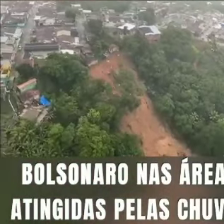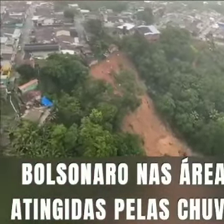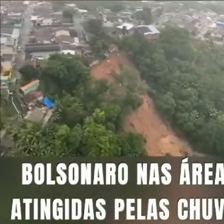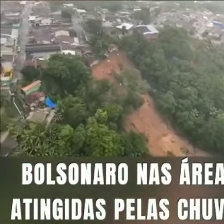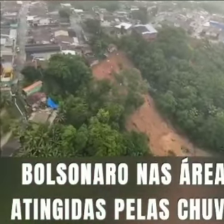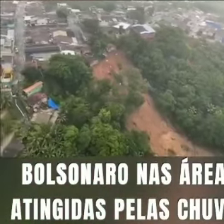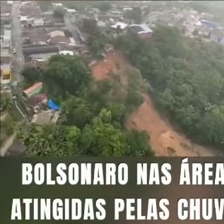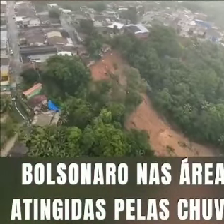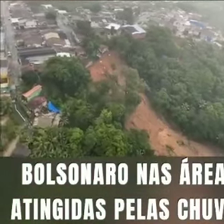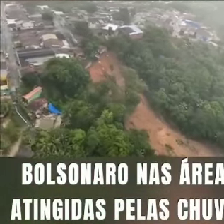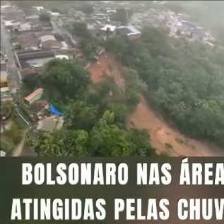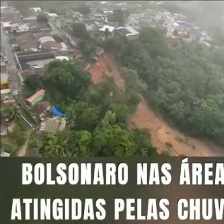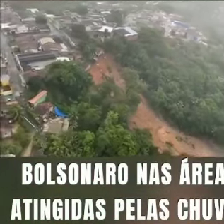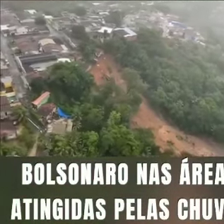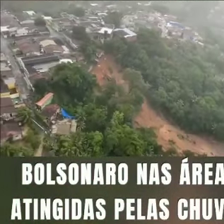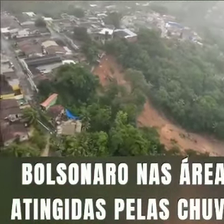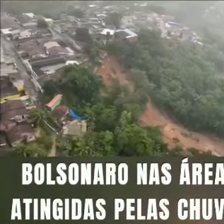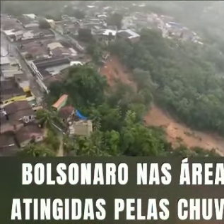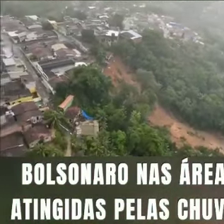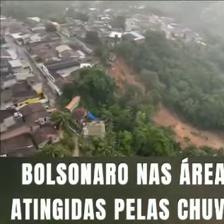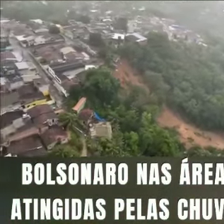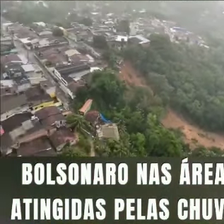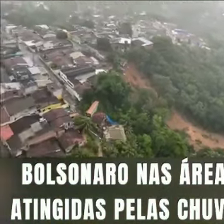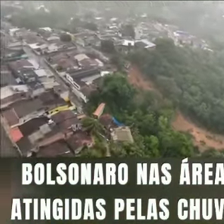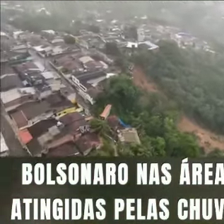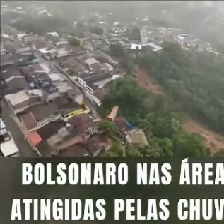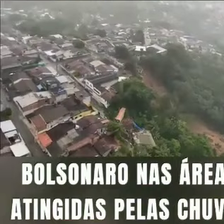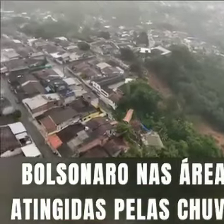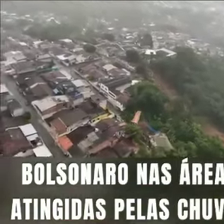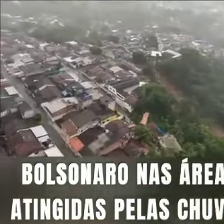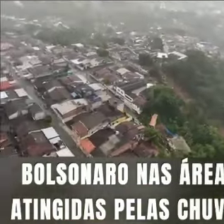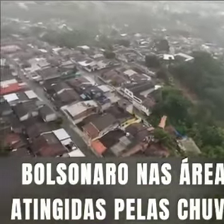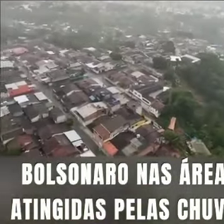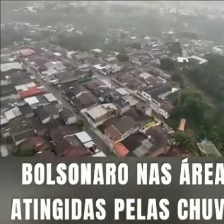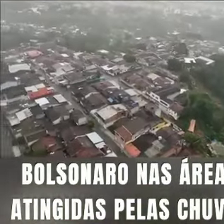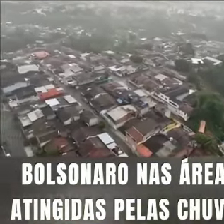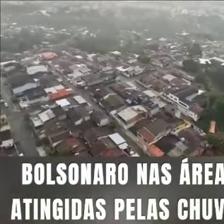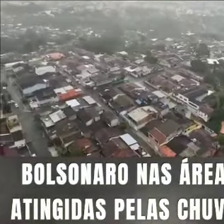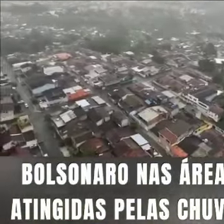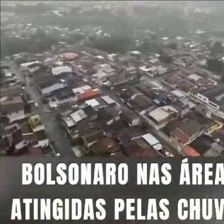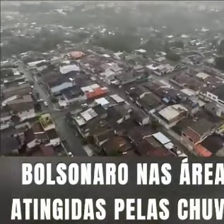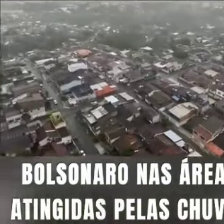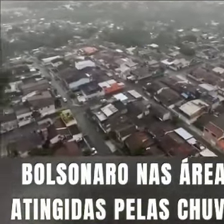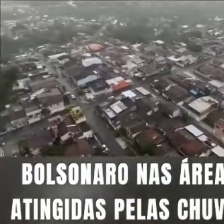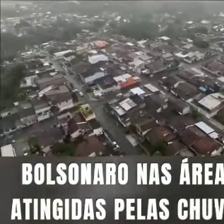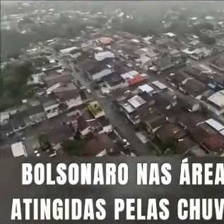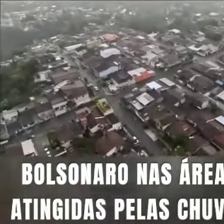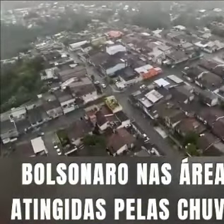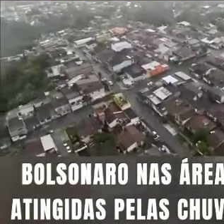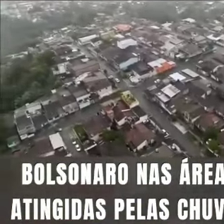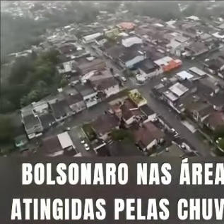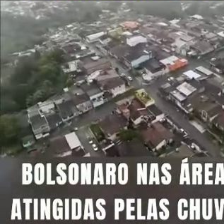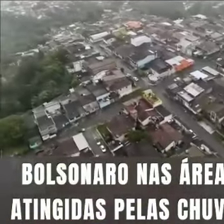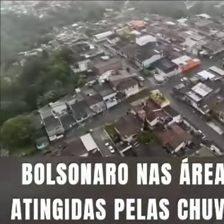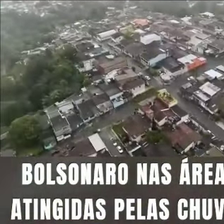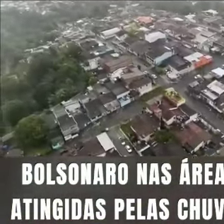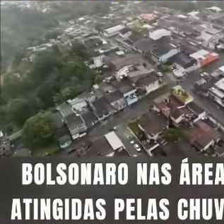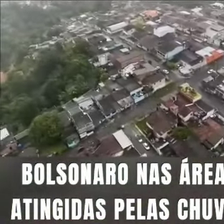Janeiro, nosso presidente Bolsonaro teve presente em todo lugar, porque é o presidente que ele sempre vai estar no meio do